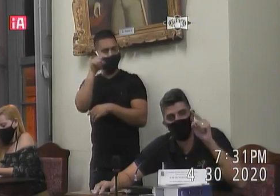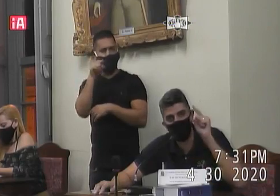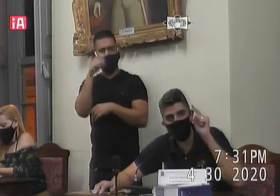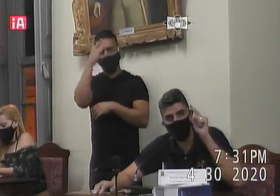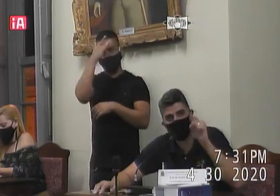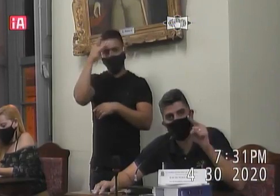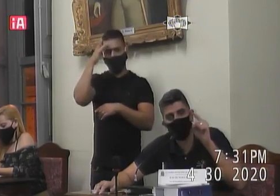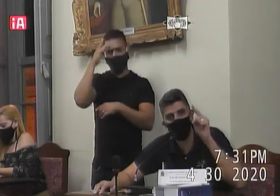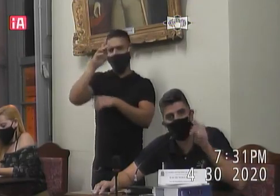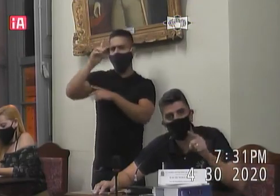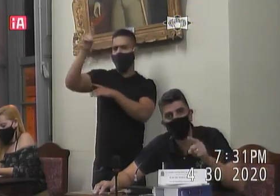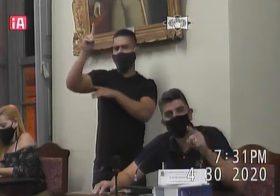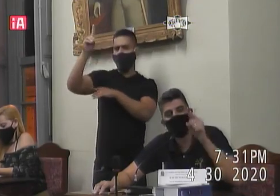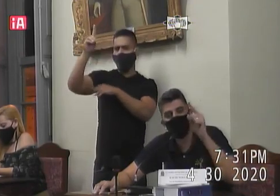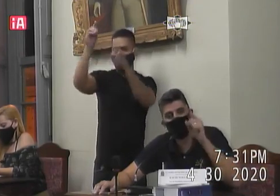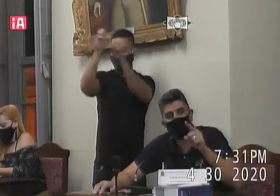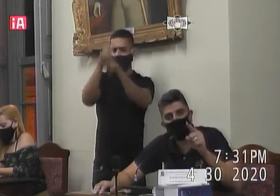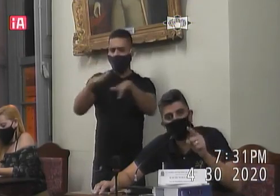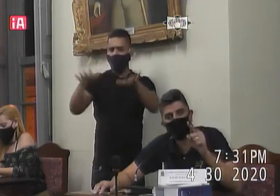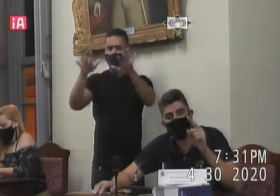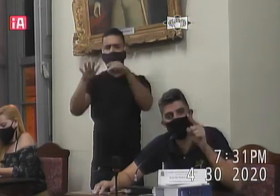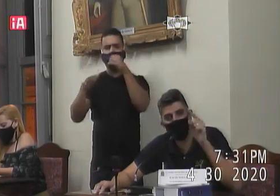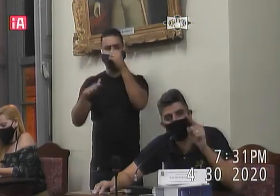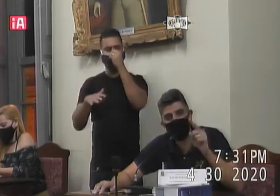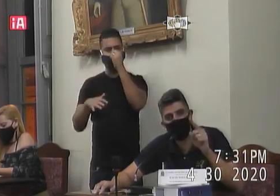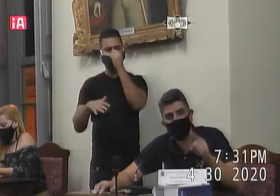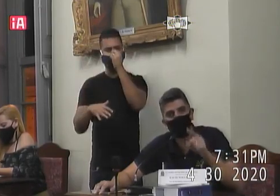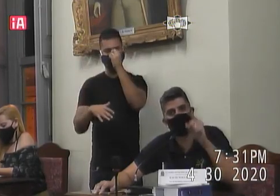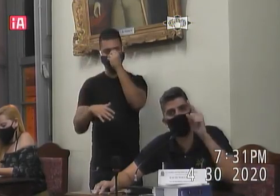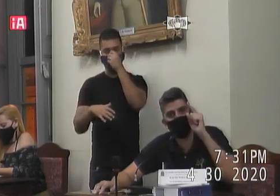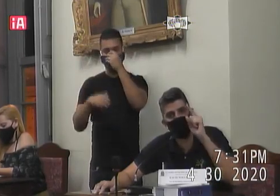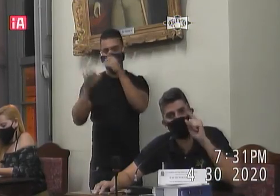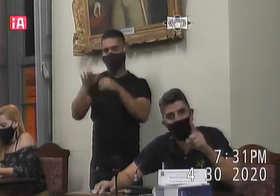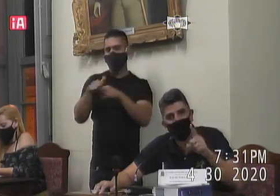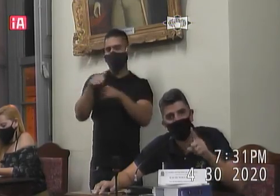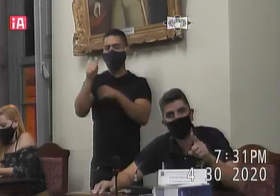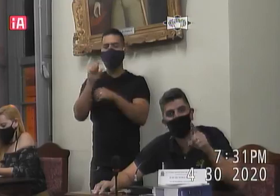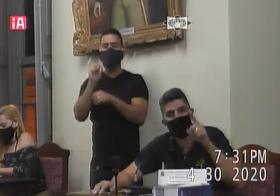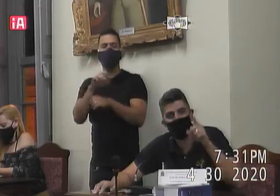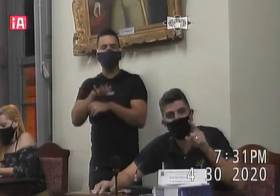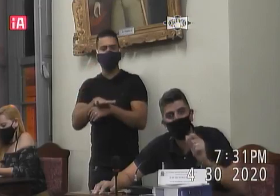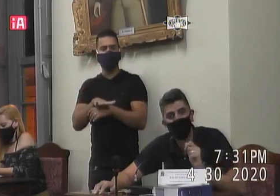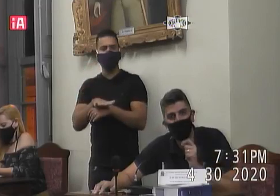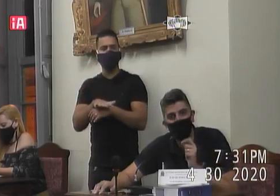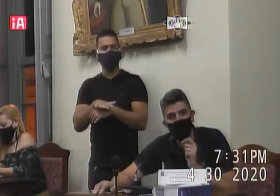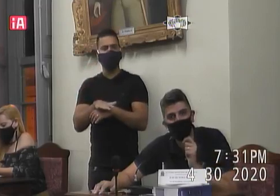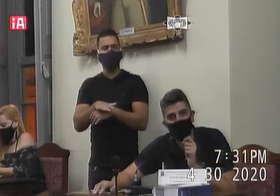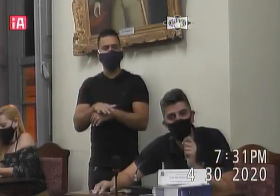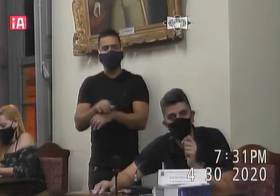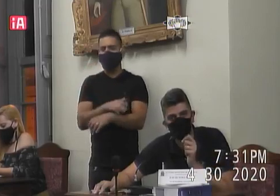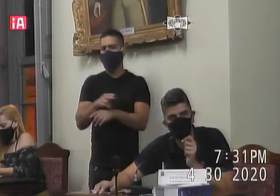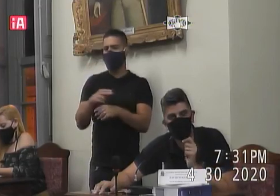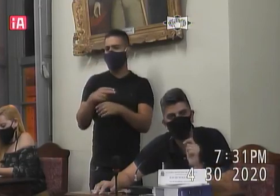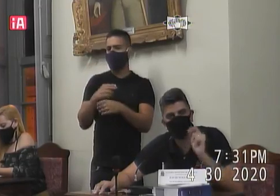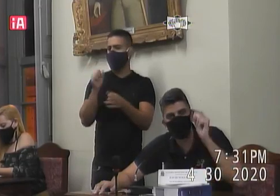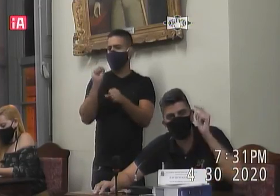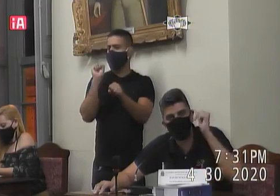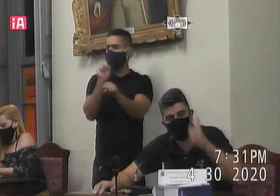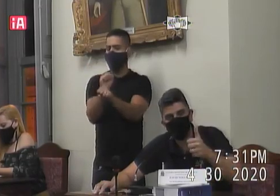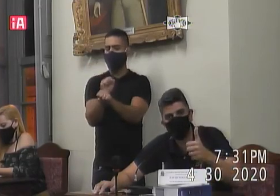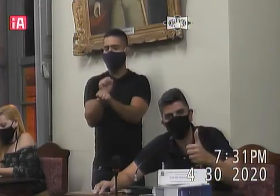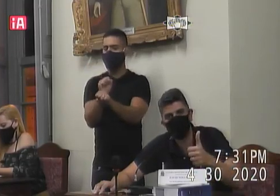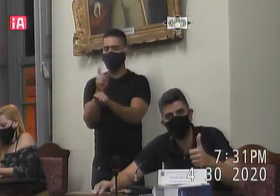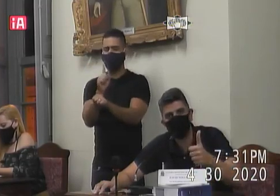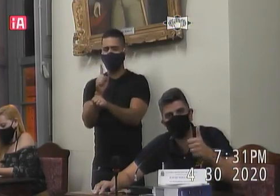são pessoas que Deus ungiu com o melhor dos talentos, que é o da coragem de não esmorecer nesse momento. Vocês